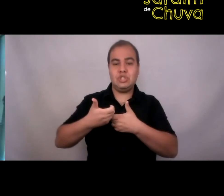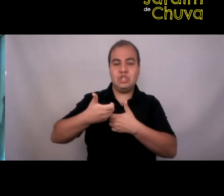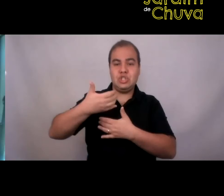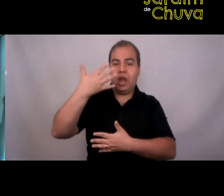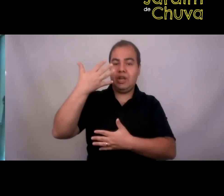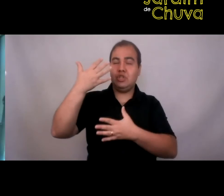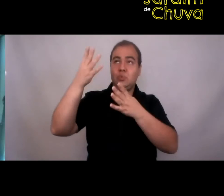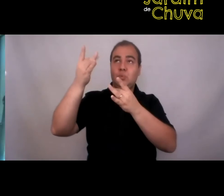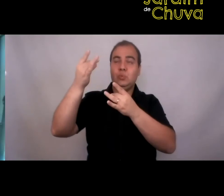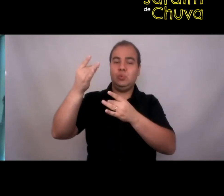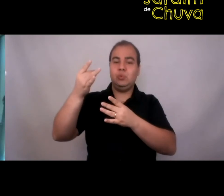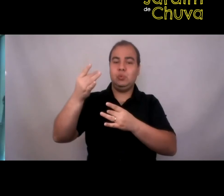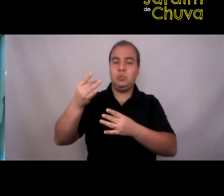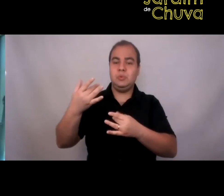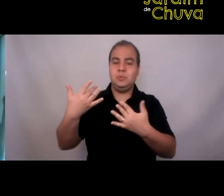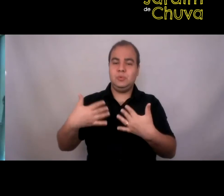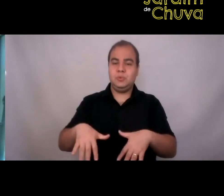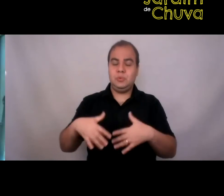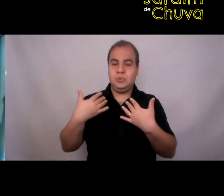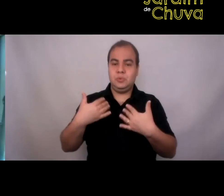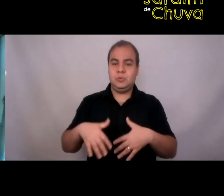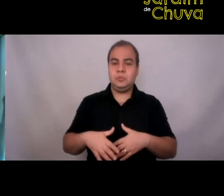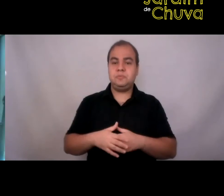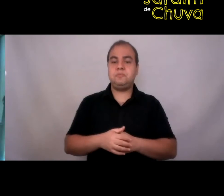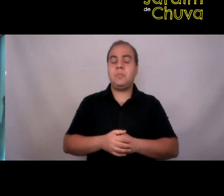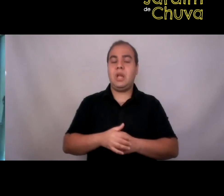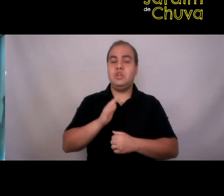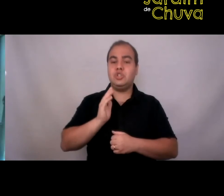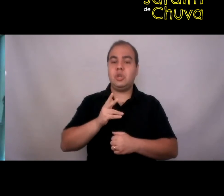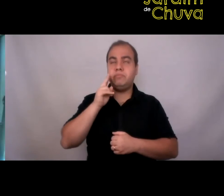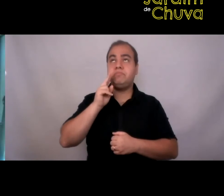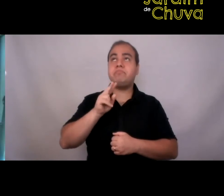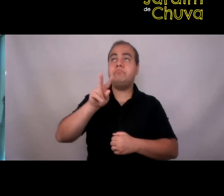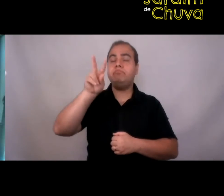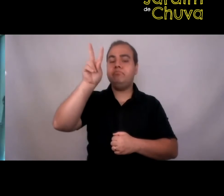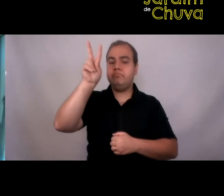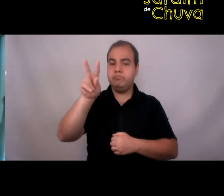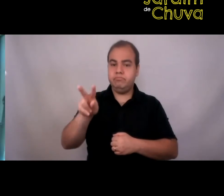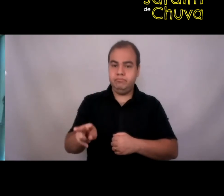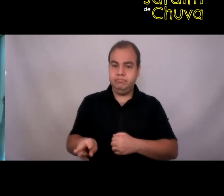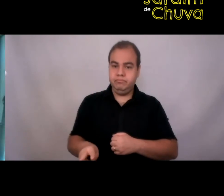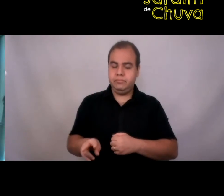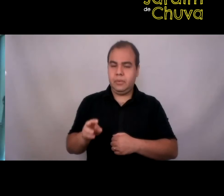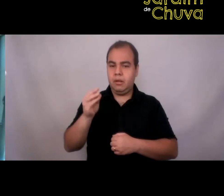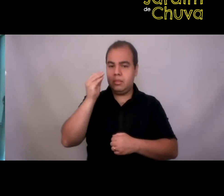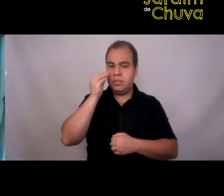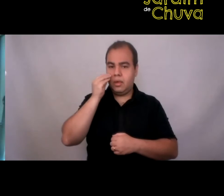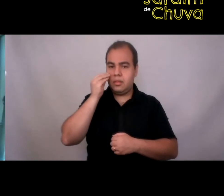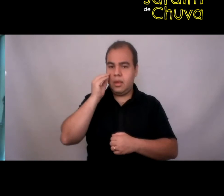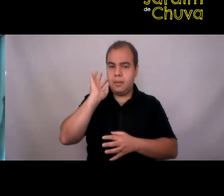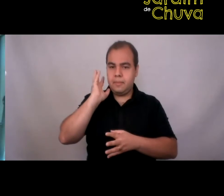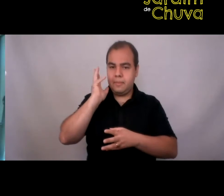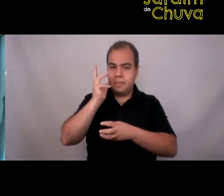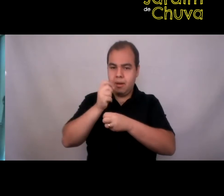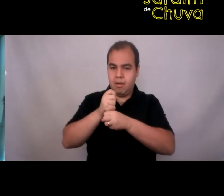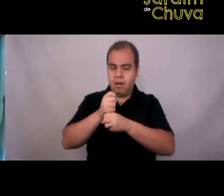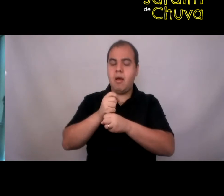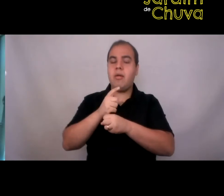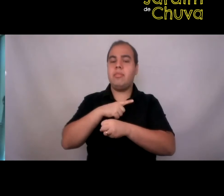chat, e a gente já percorrendo, vamos tentar,